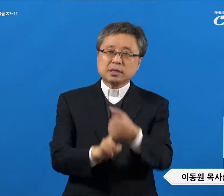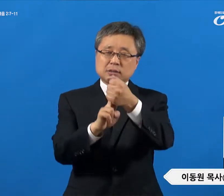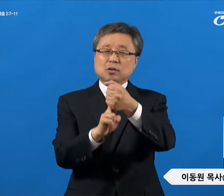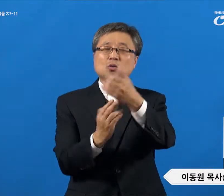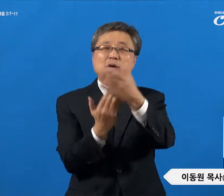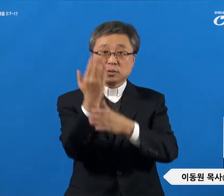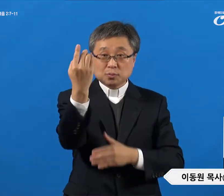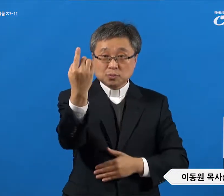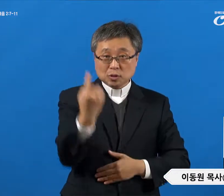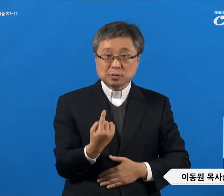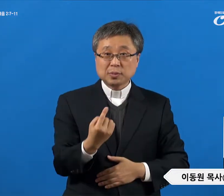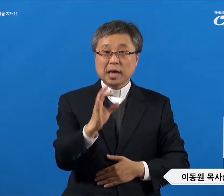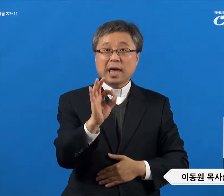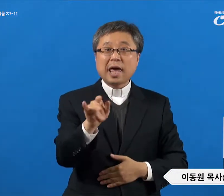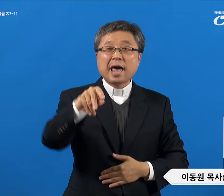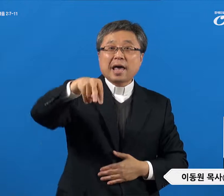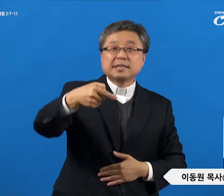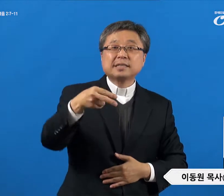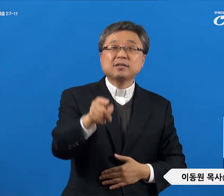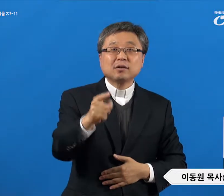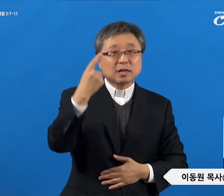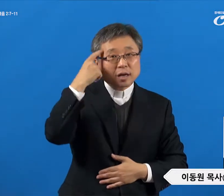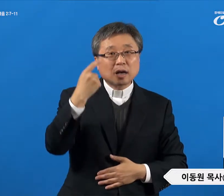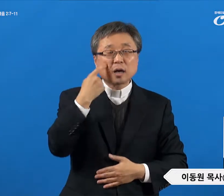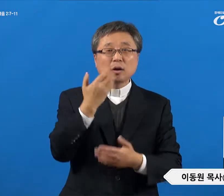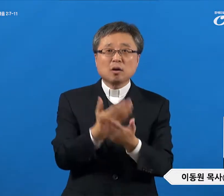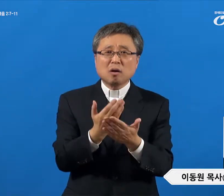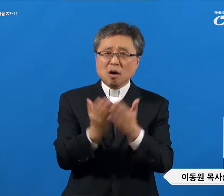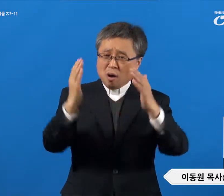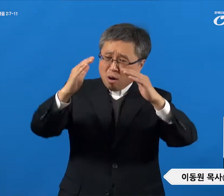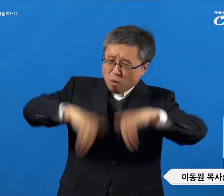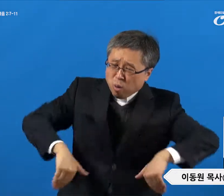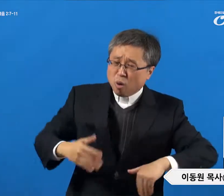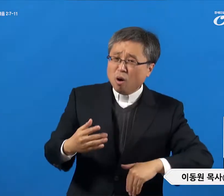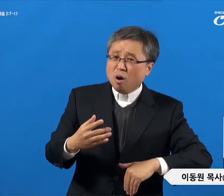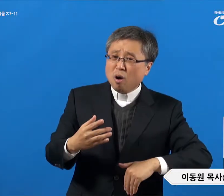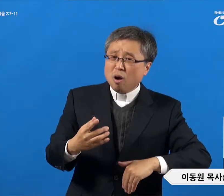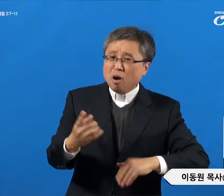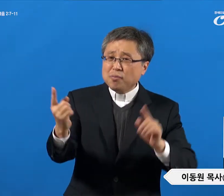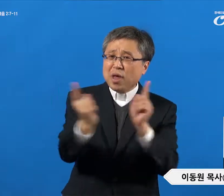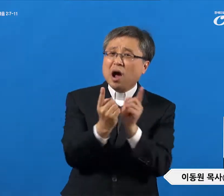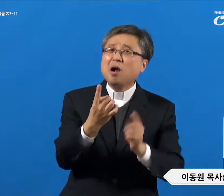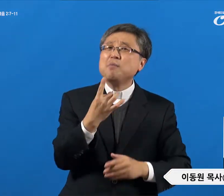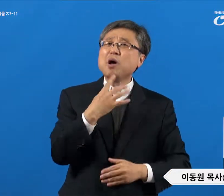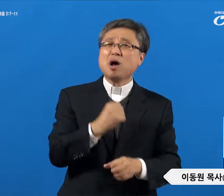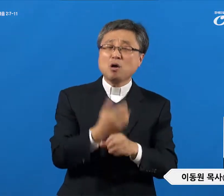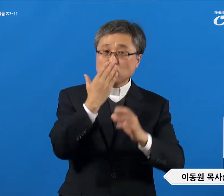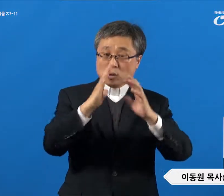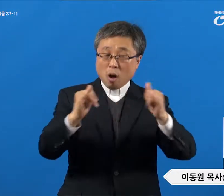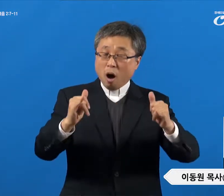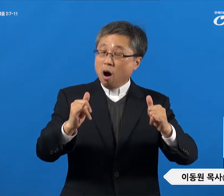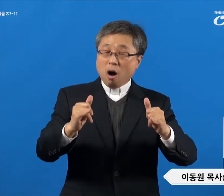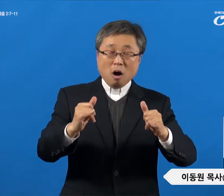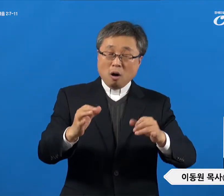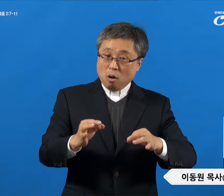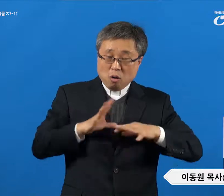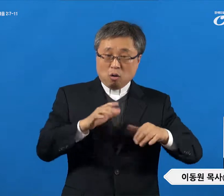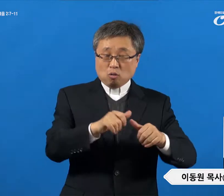에스더를 생각해 보세요. 에스더. 자, 멸절당할 만한 유대인들을 극적으로 구출했던 이스라엘